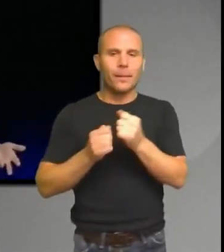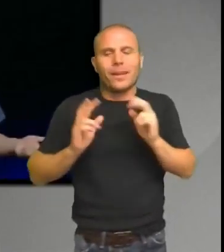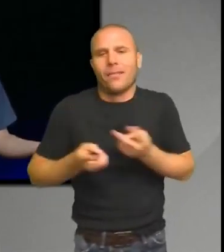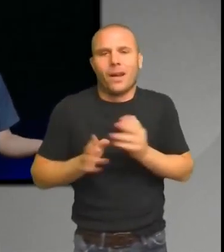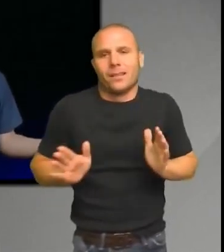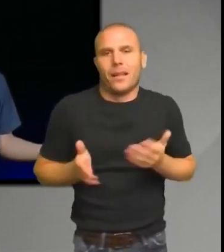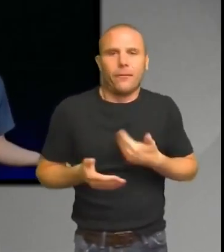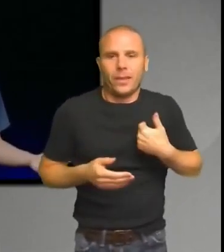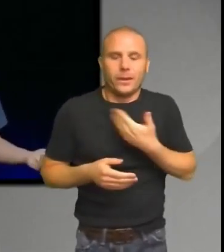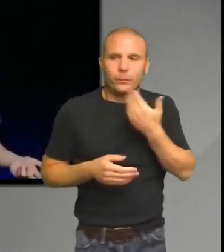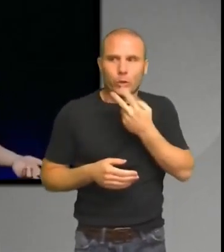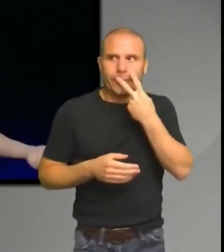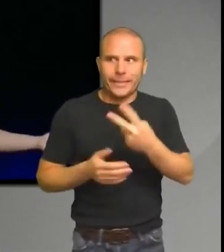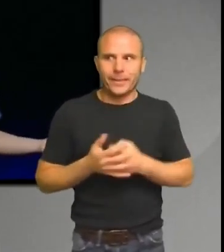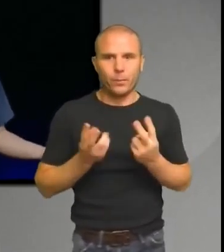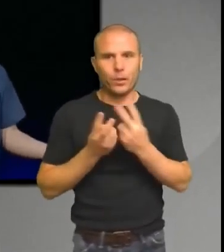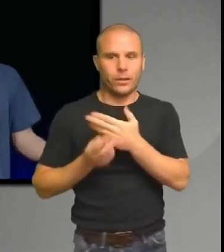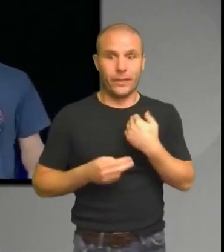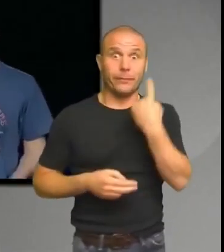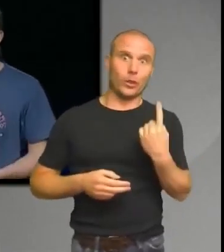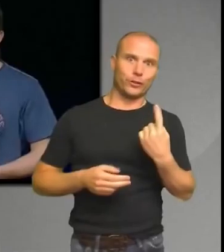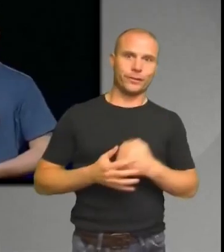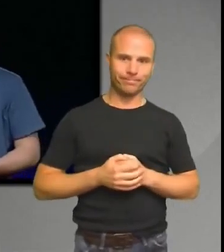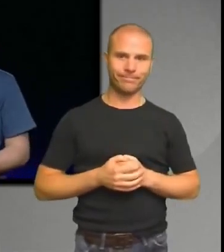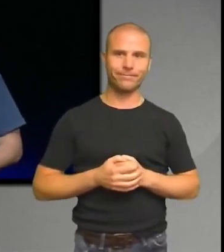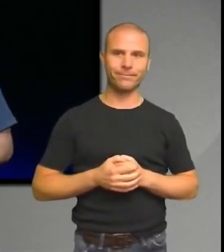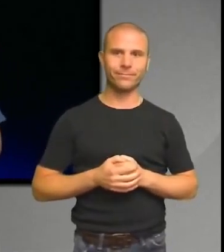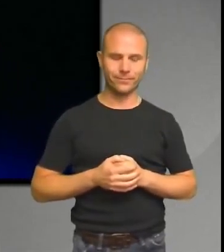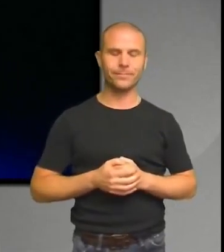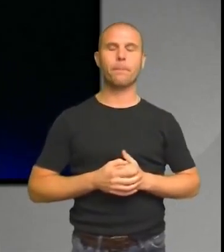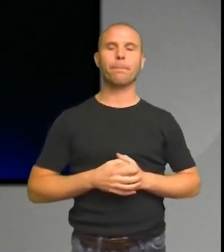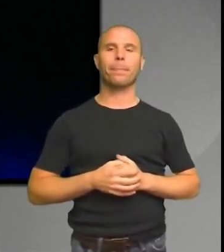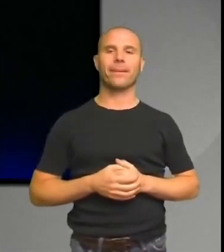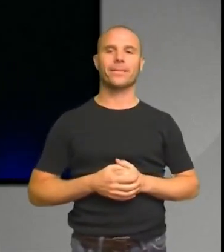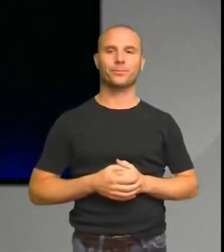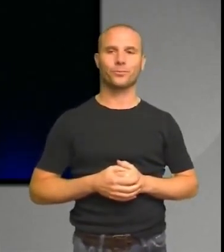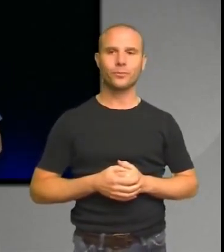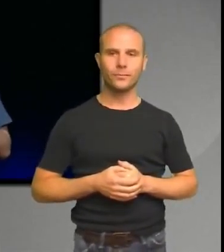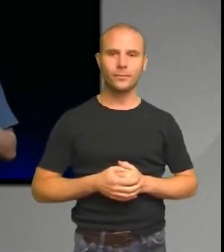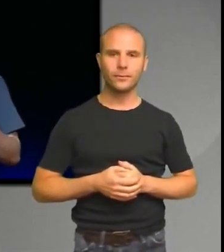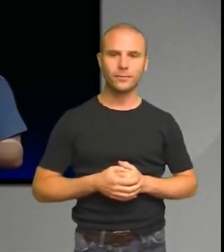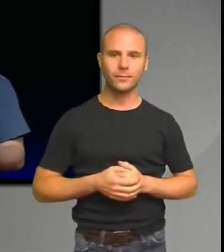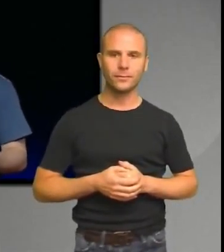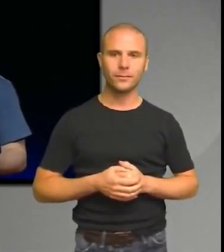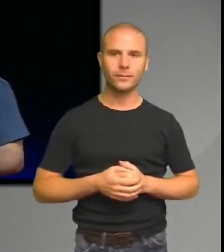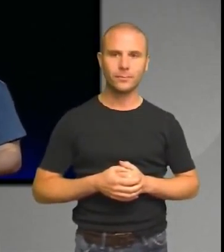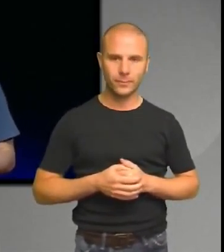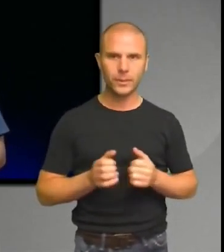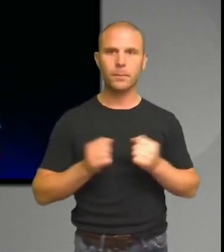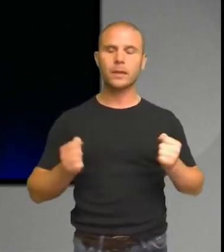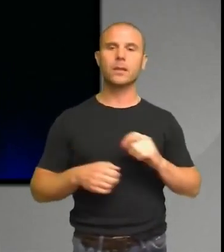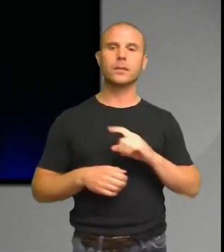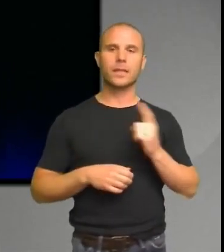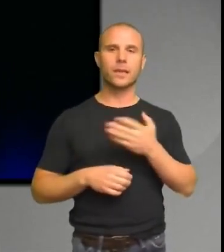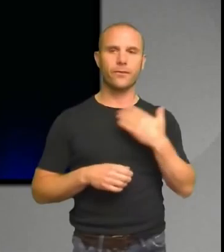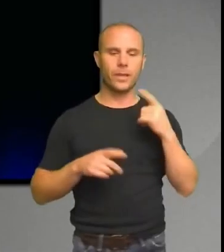vi har aldrig sett något ändå. Så att, varför inte? Varför kan inte vi göra det? Men det dröjde inte länge. Förrän